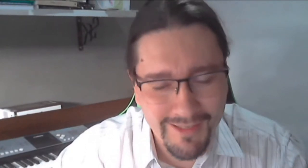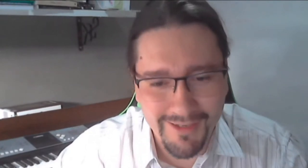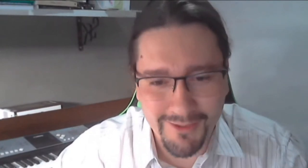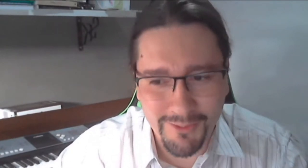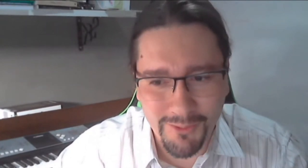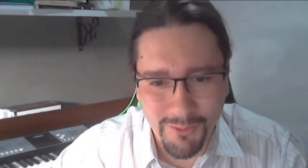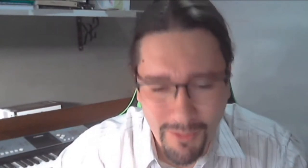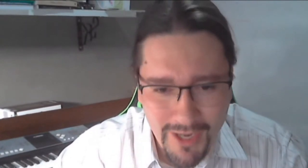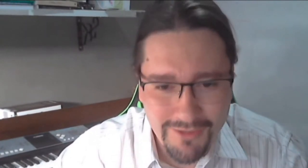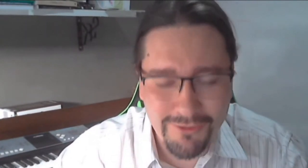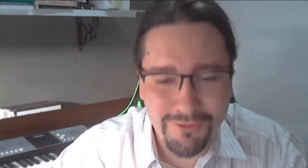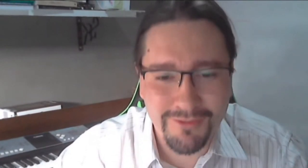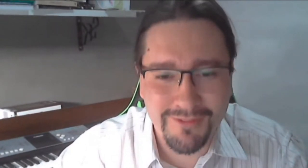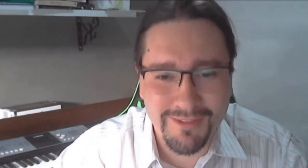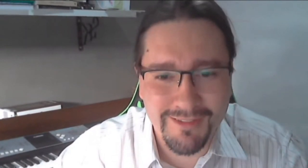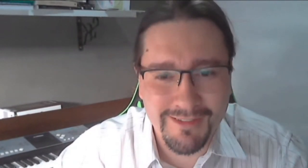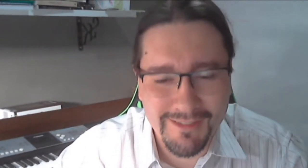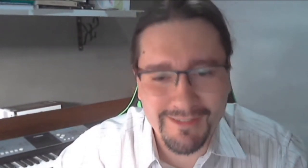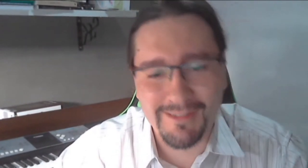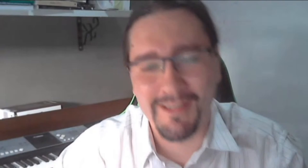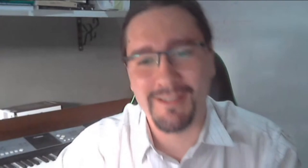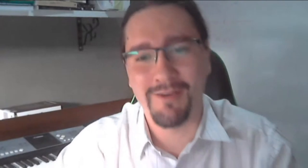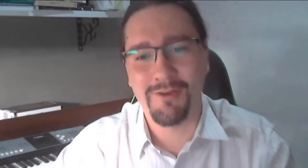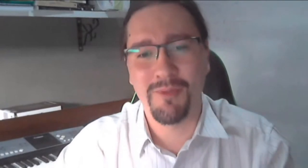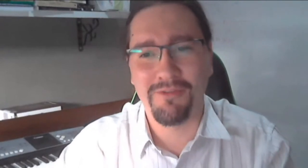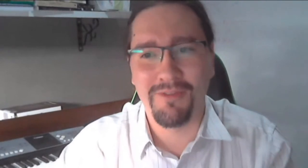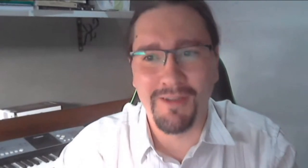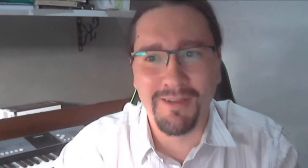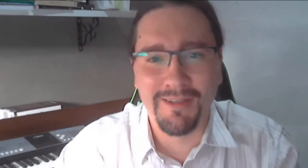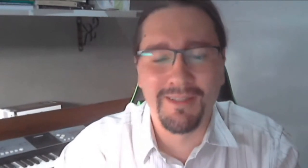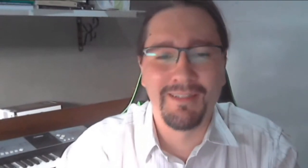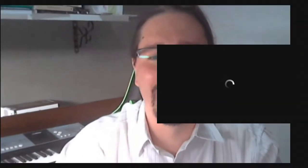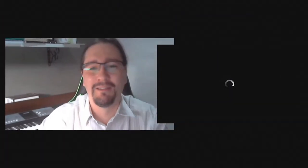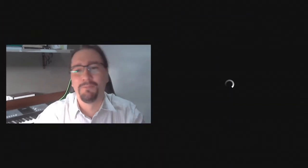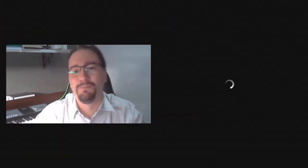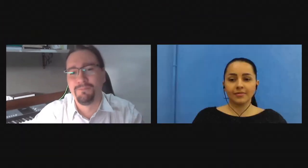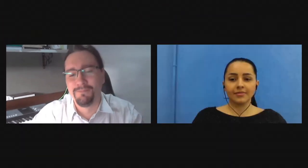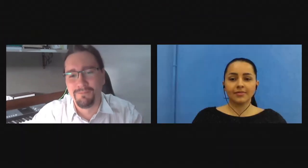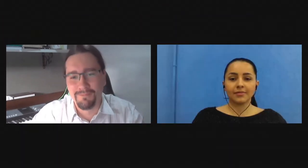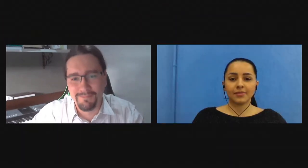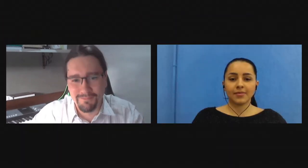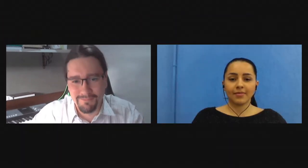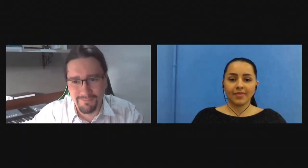Então, um abraço, né, e encerro aqui minha fala.